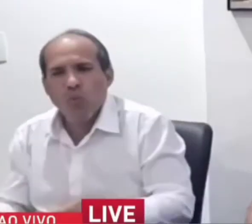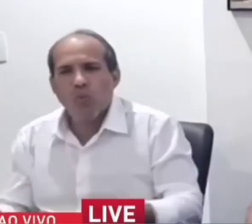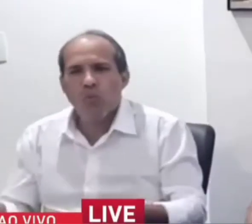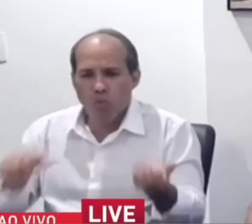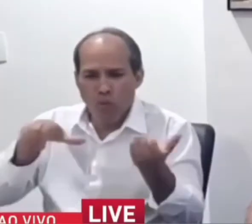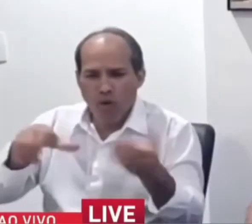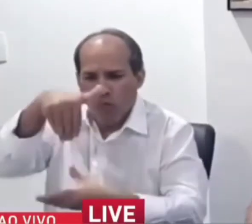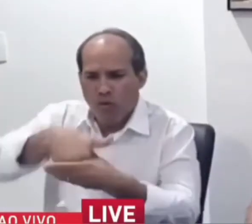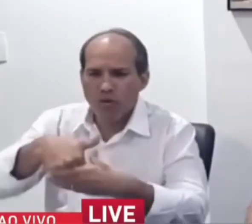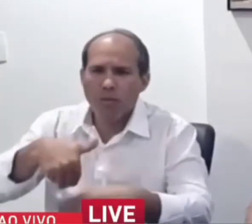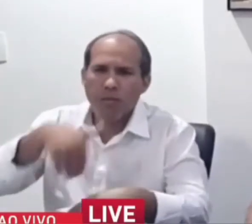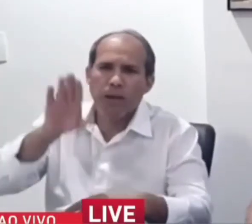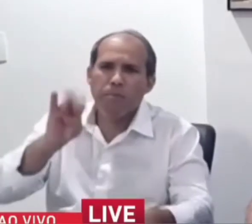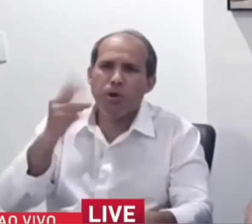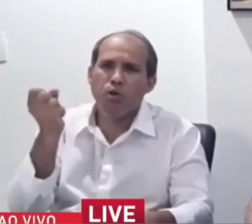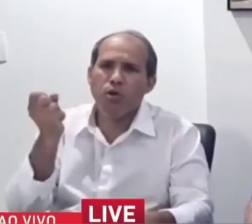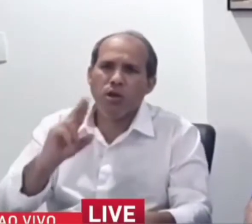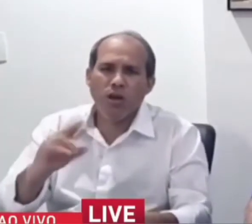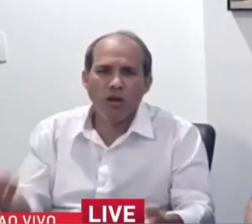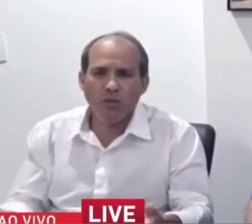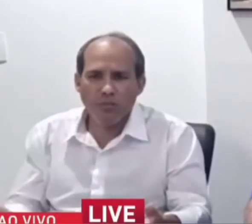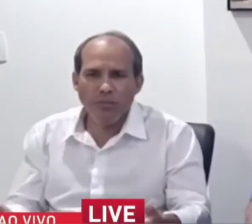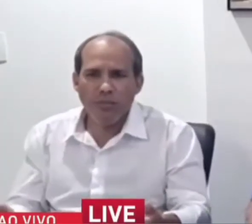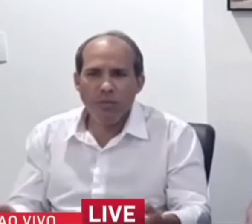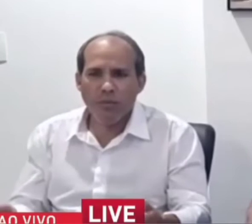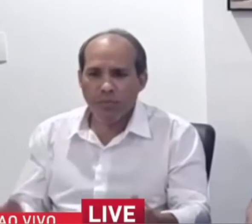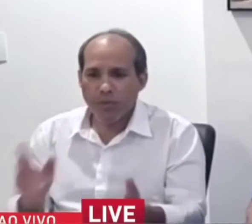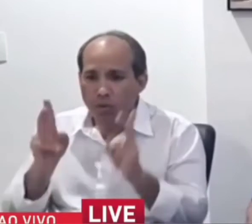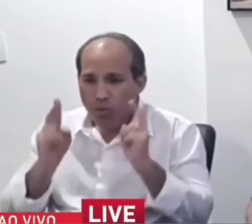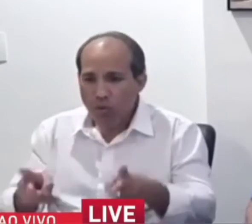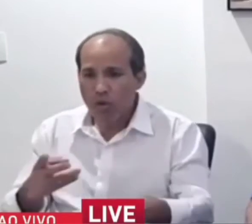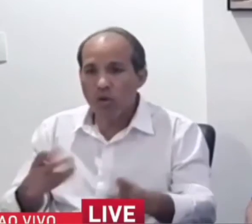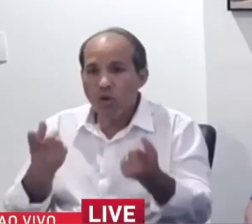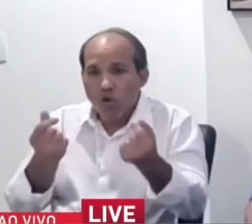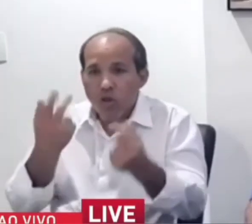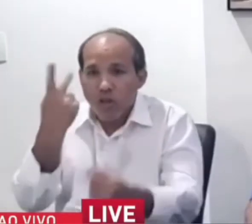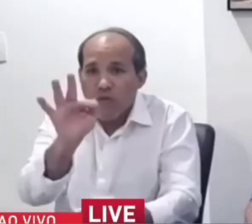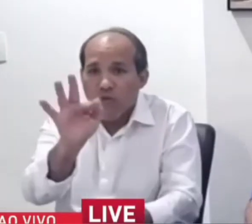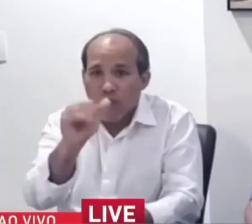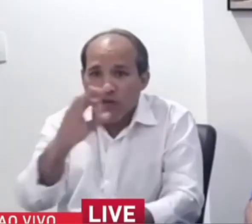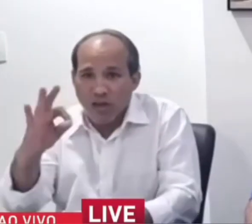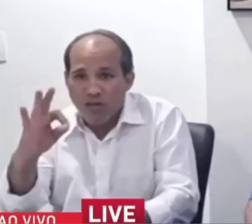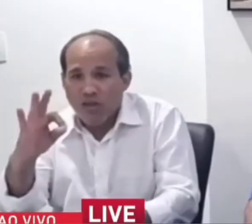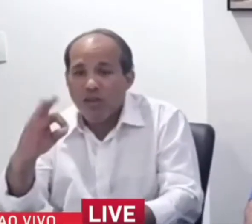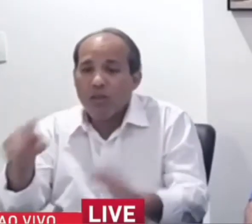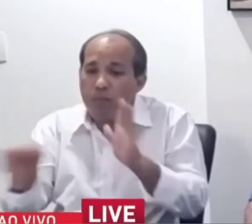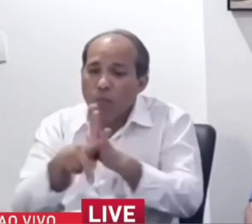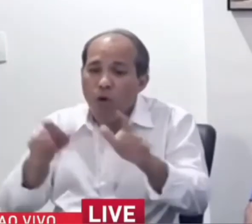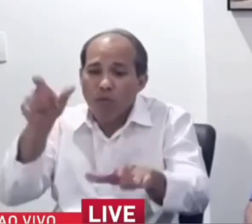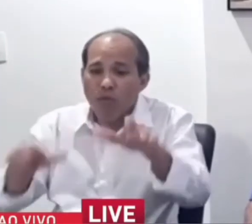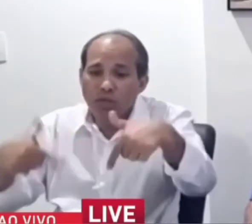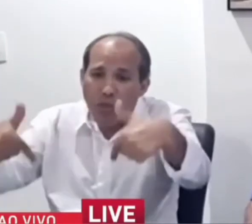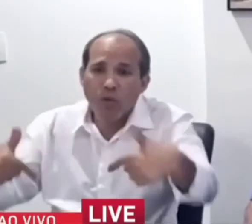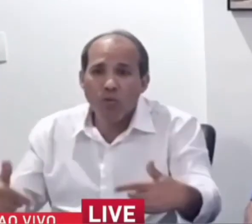uma fortuna, dezenas de milhões de reais, para que o Tesouro, que é o dinheiro do FAT, tem o trabalhador, vá para o